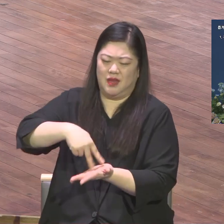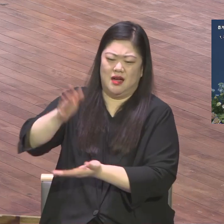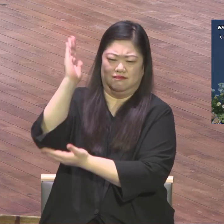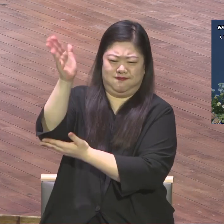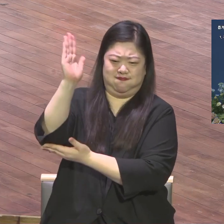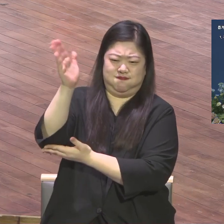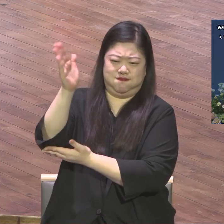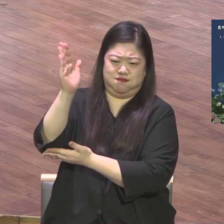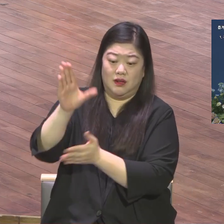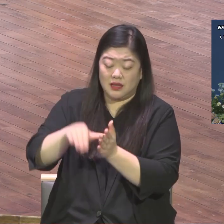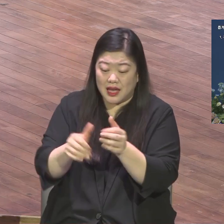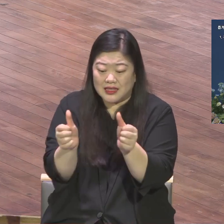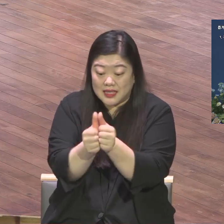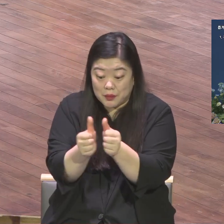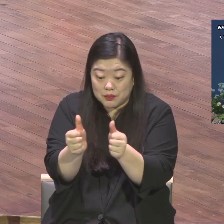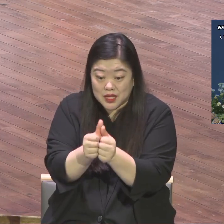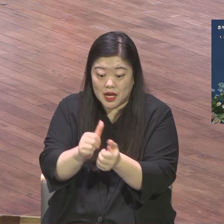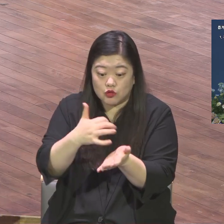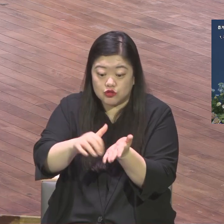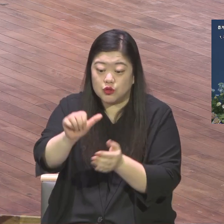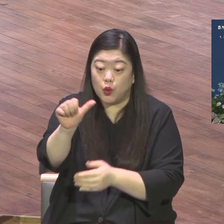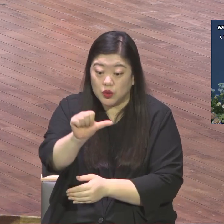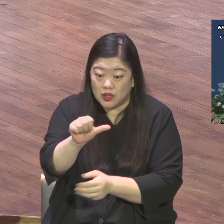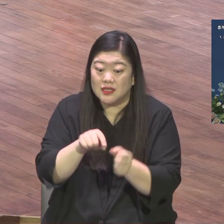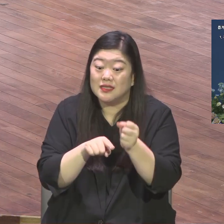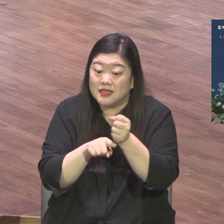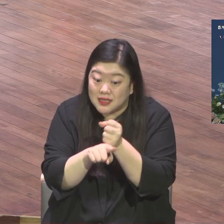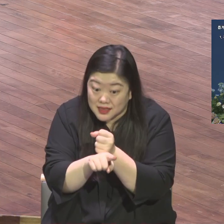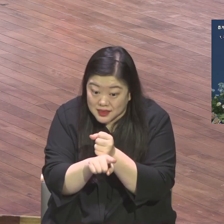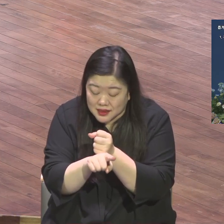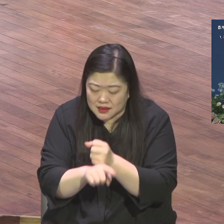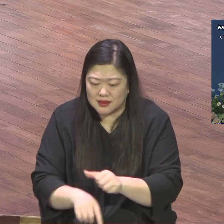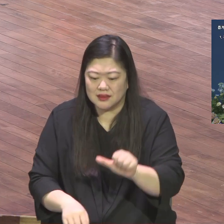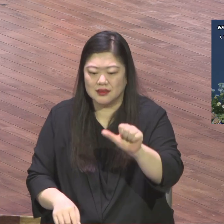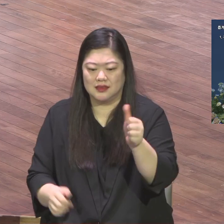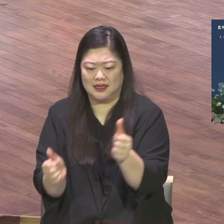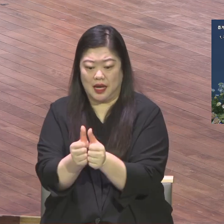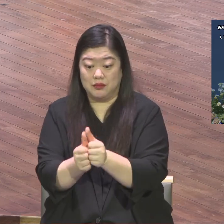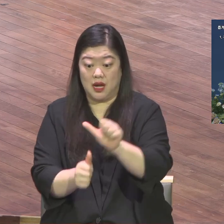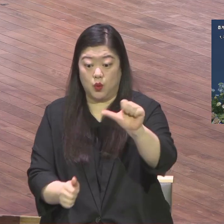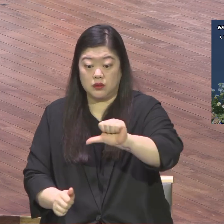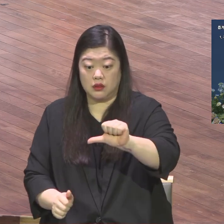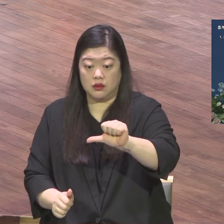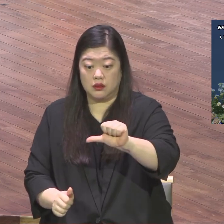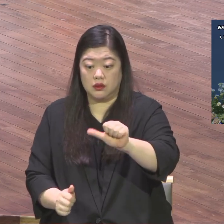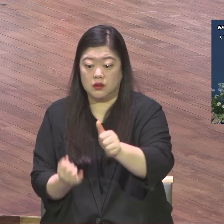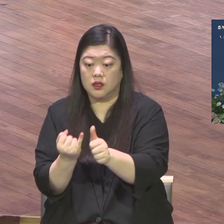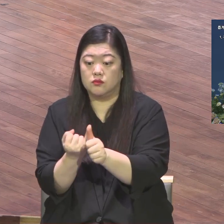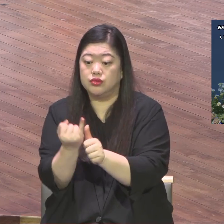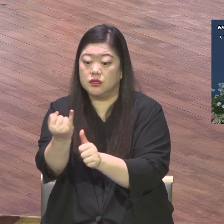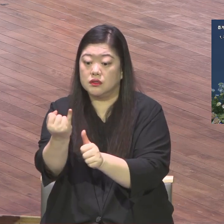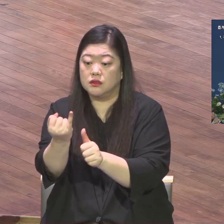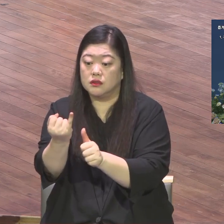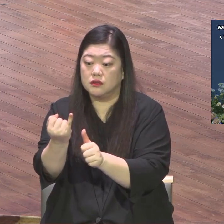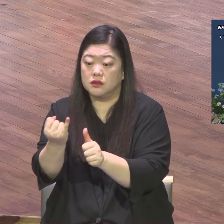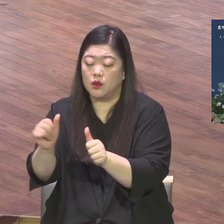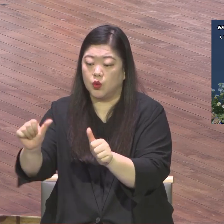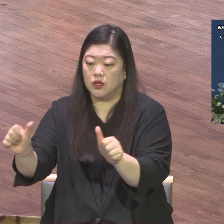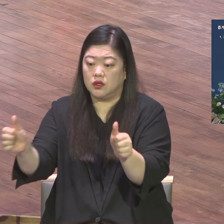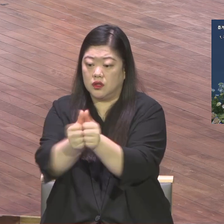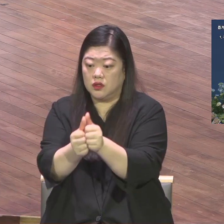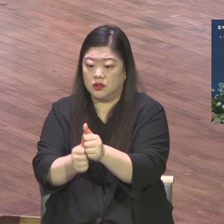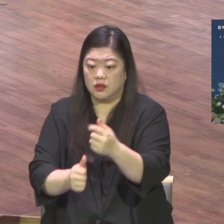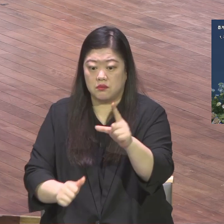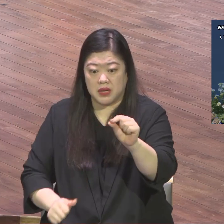남자만 5천명. 자, 120명으로 시작된 마가다락방의 이 역사가 하루 만에 그냥